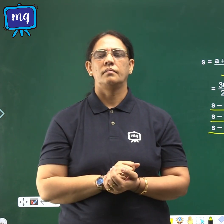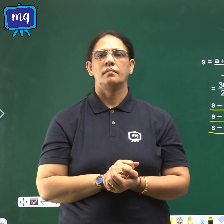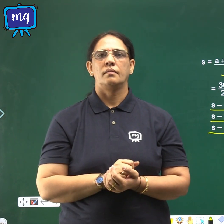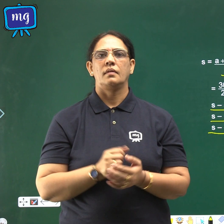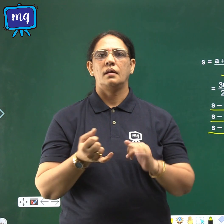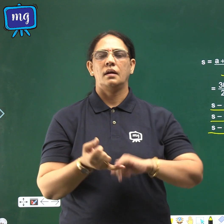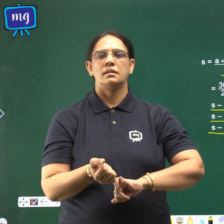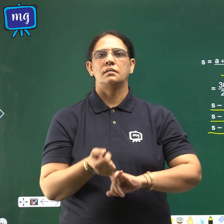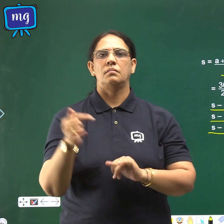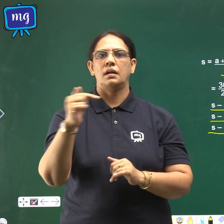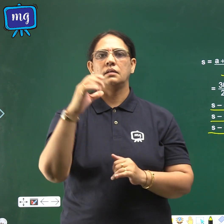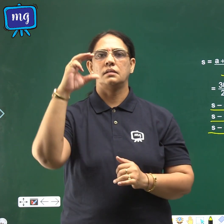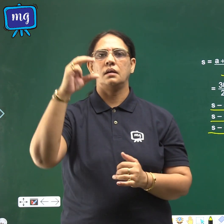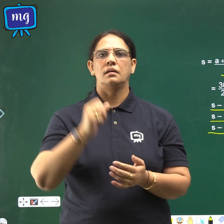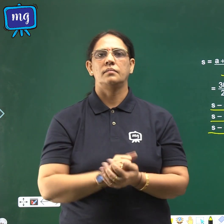एस माइनस सी